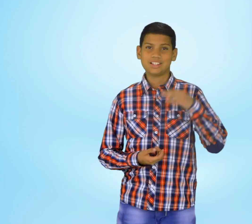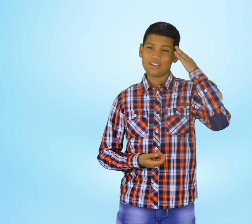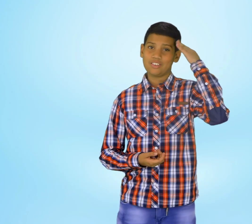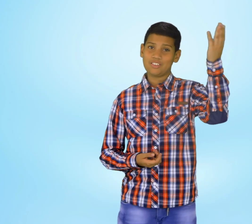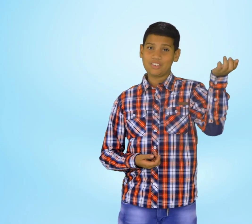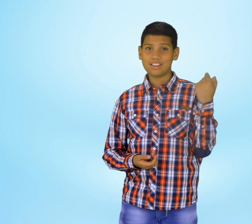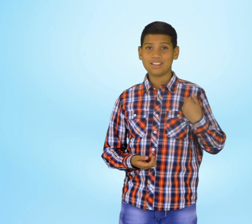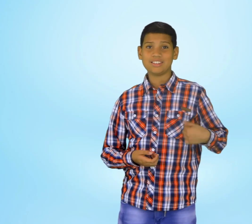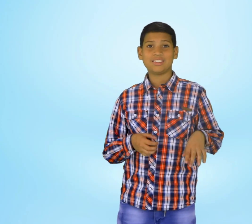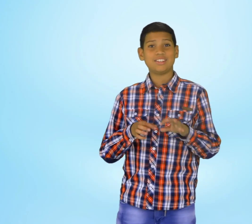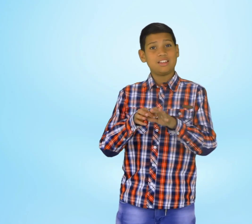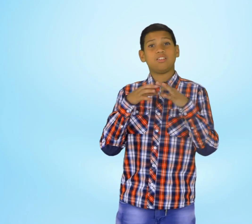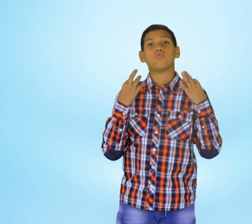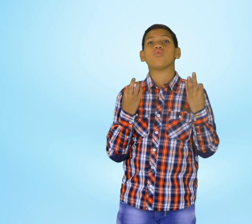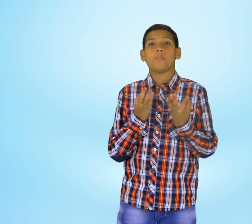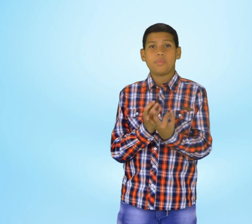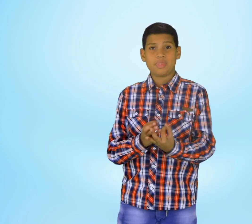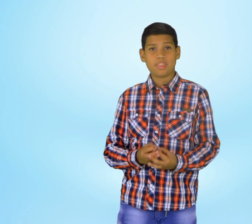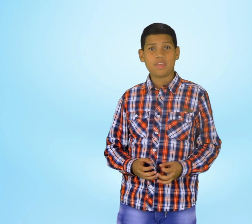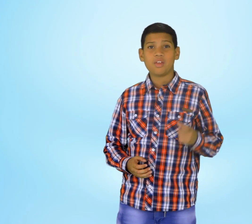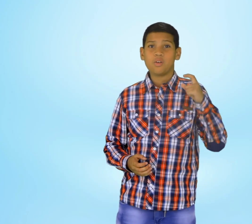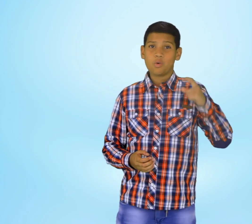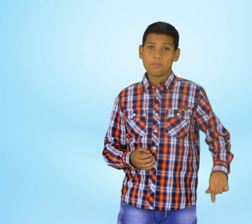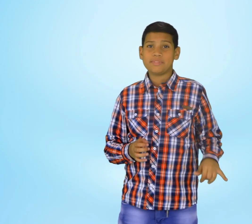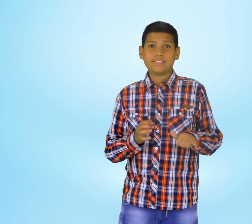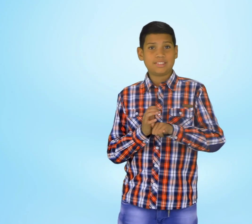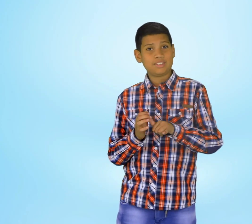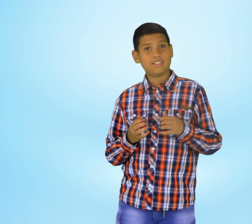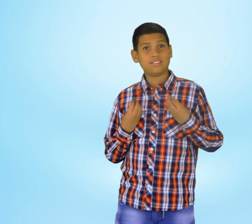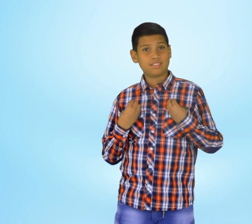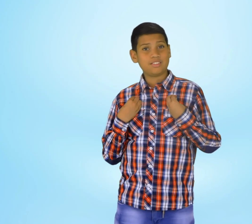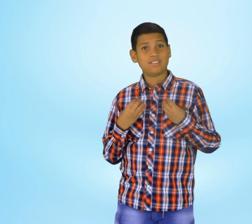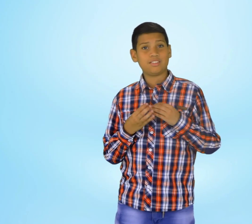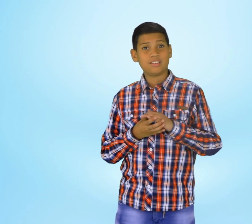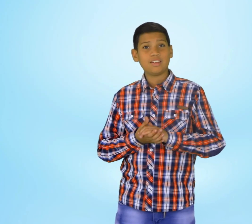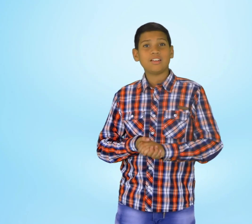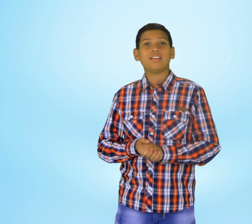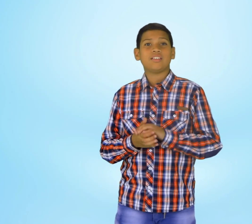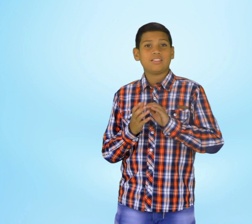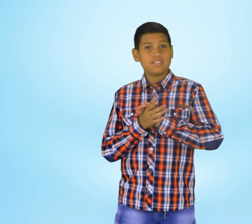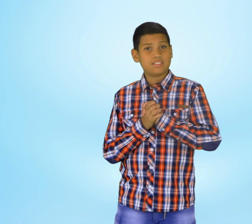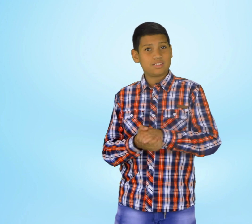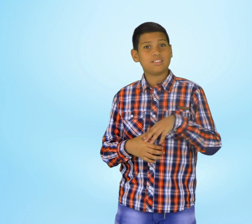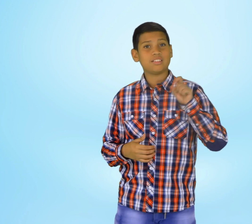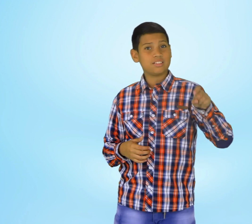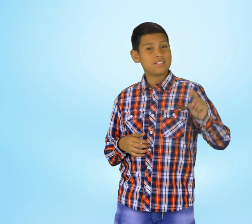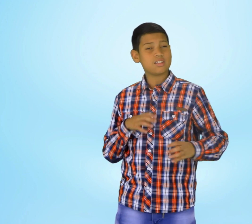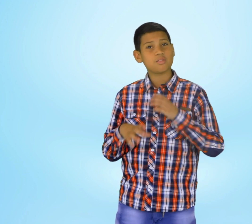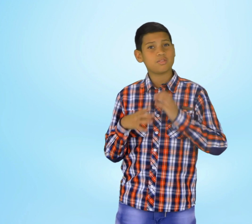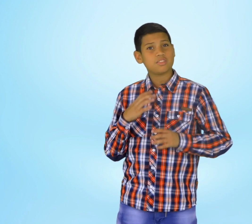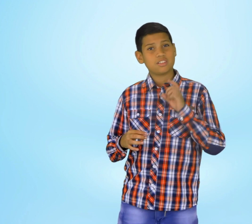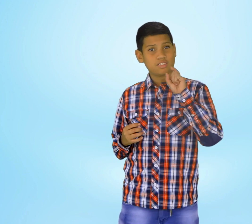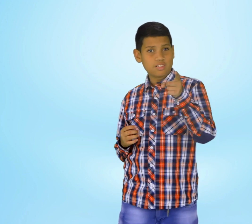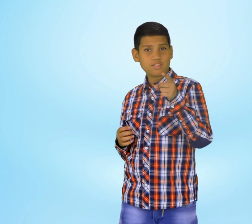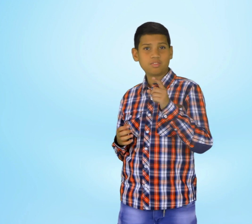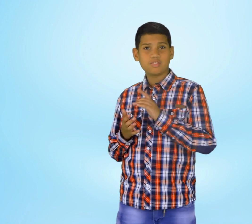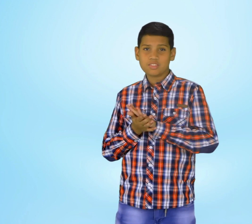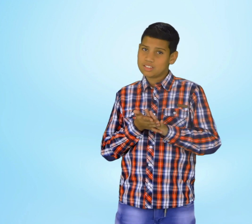Hola, ¿tienes algún familiar, amigo, vecino que necesite comunicarse contigo por medio de señas? Pues bienvenido